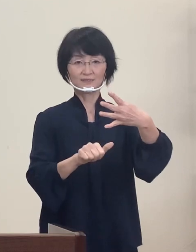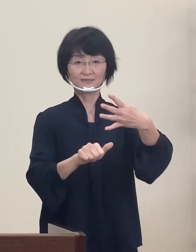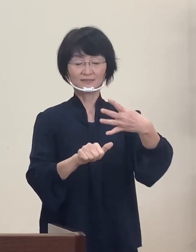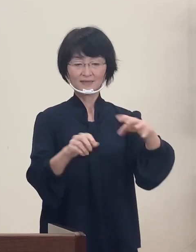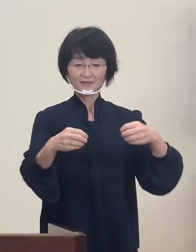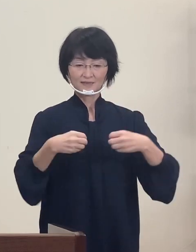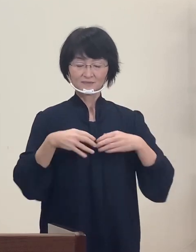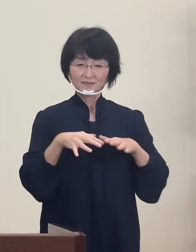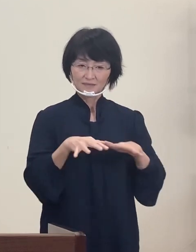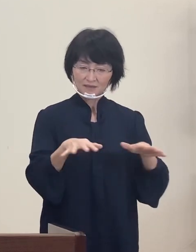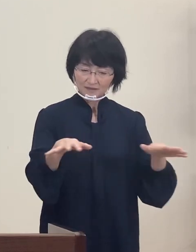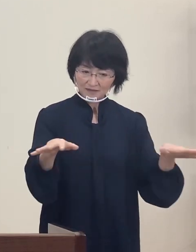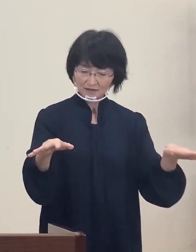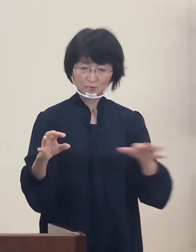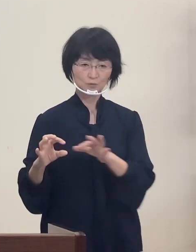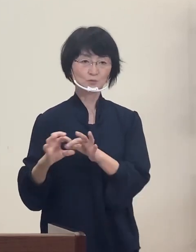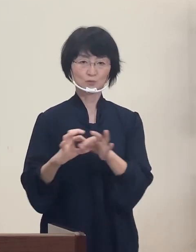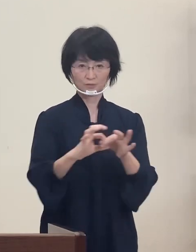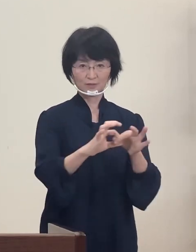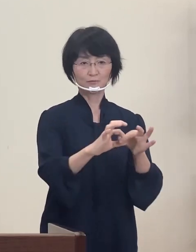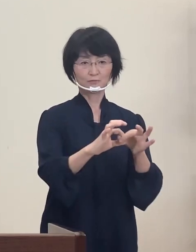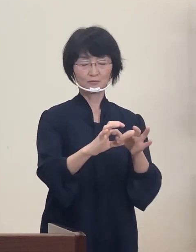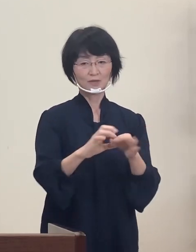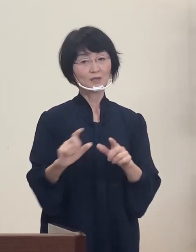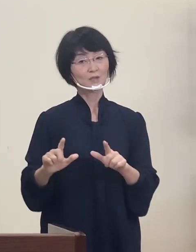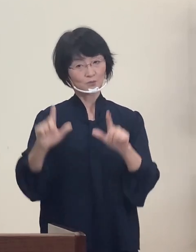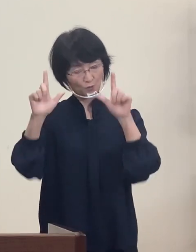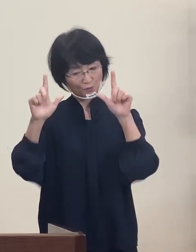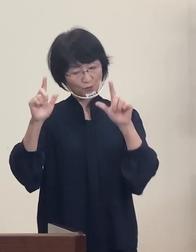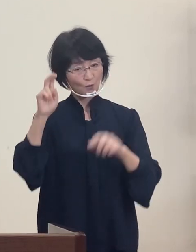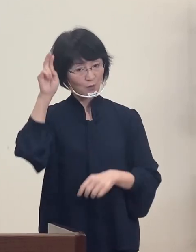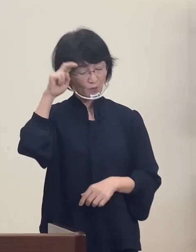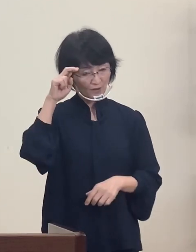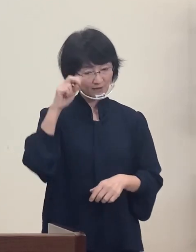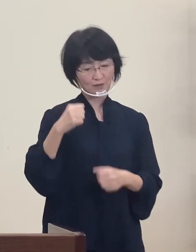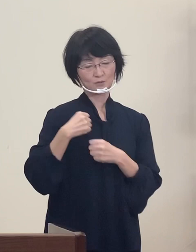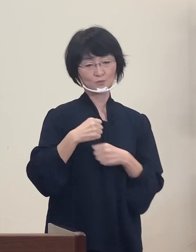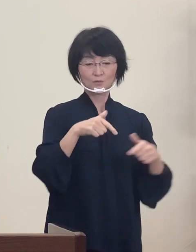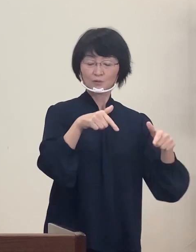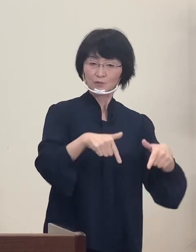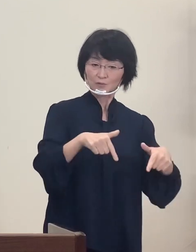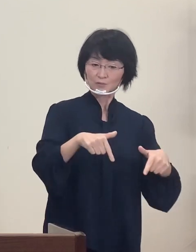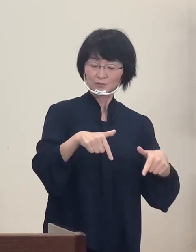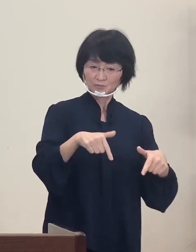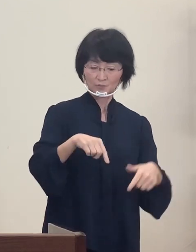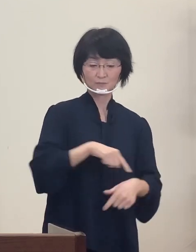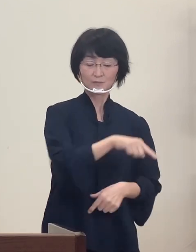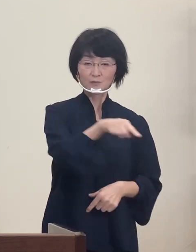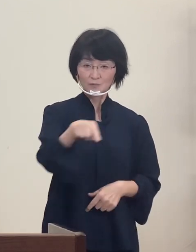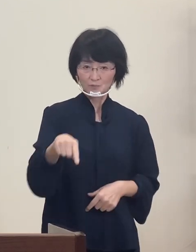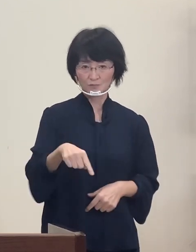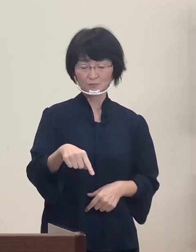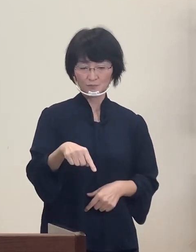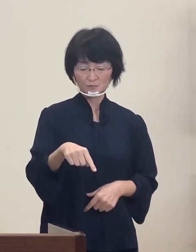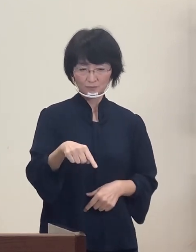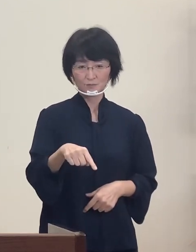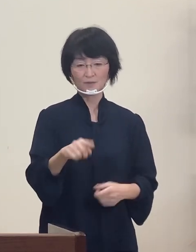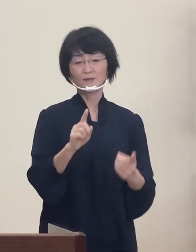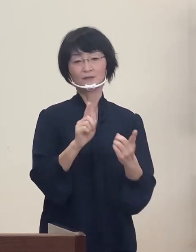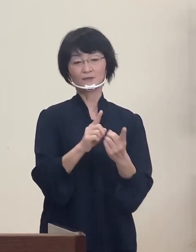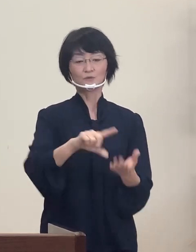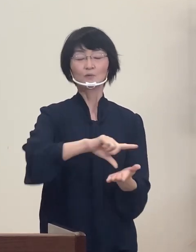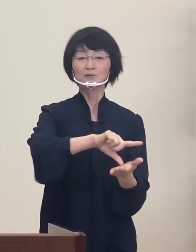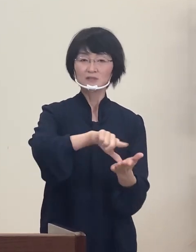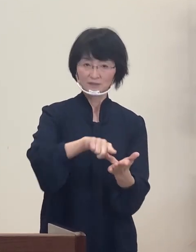感染拡大が継続しております東京大阪兵庫京都の4都府県を対象治療